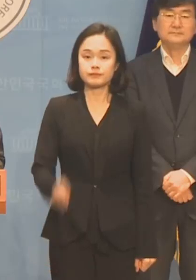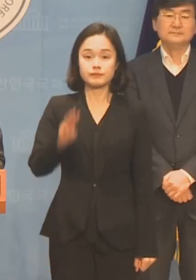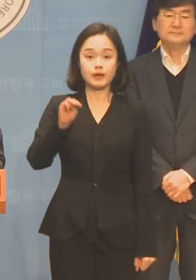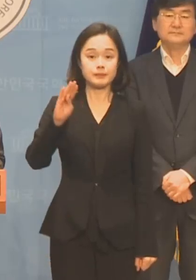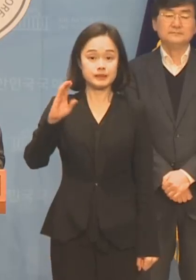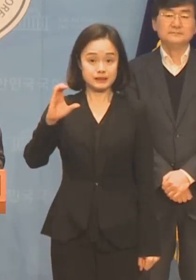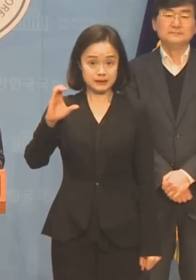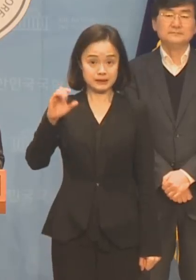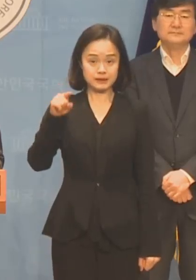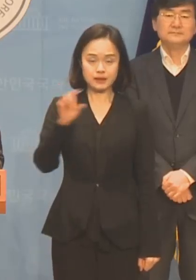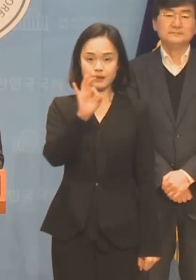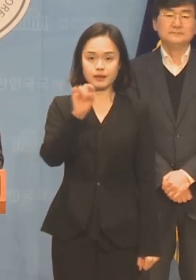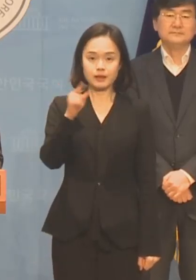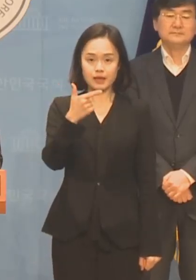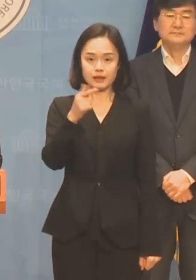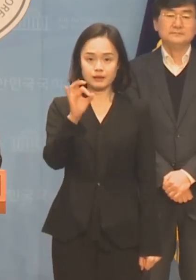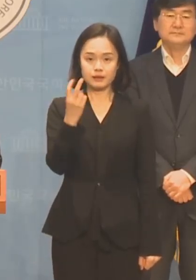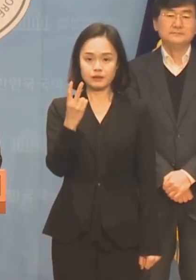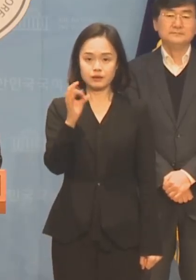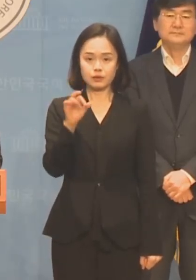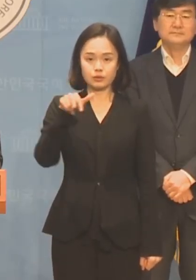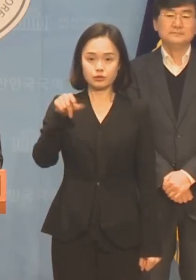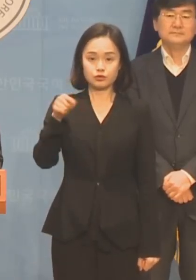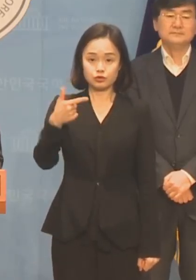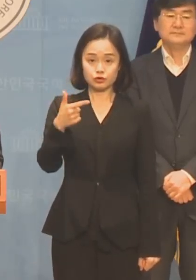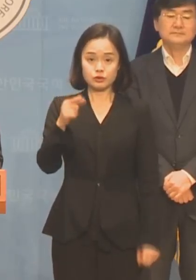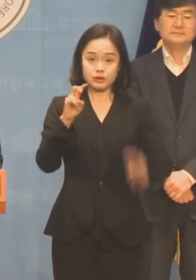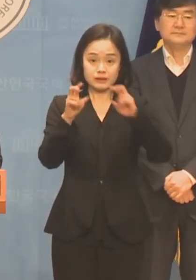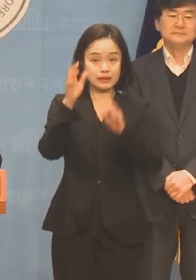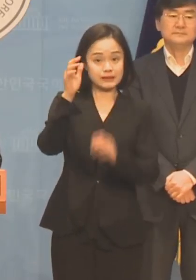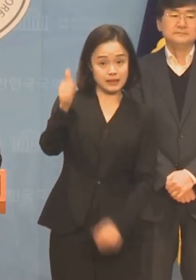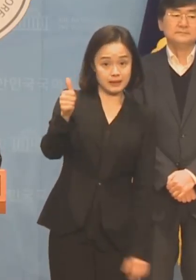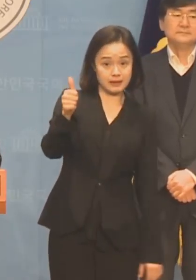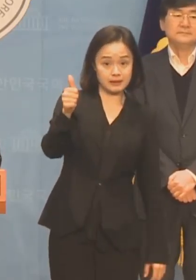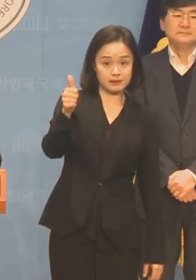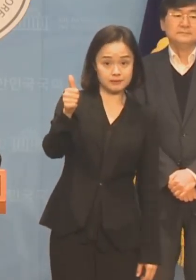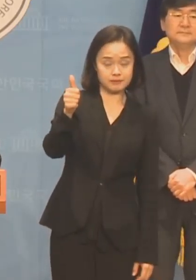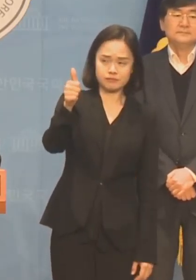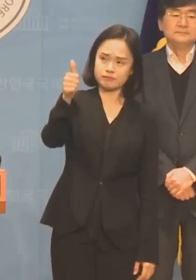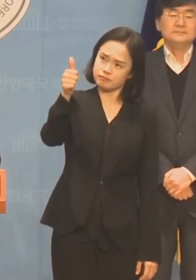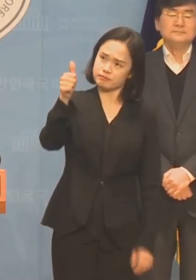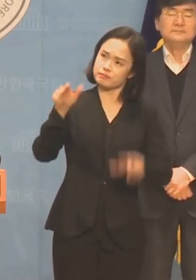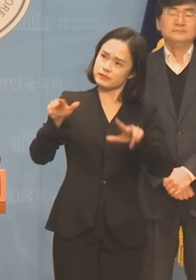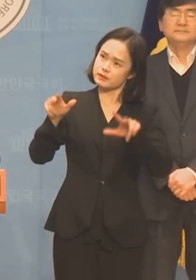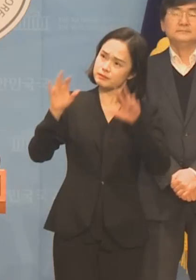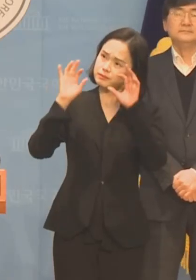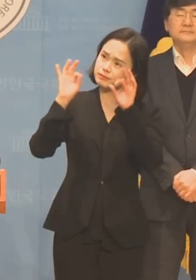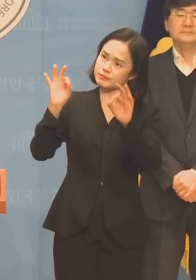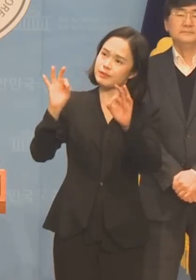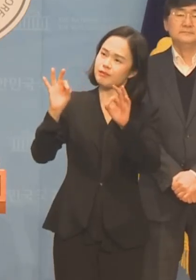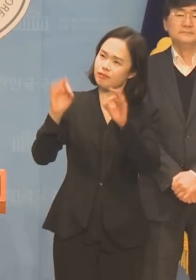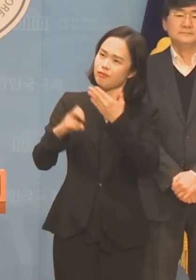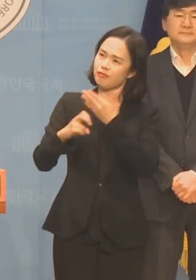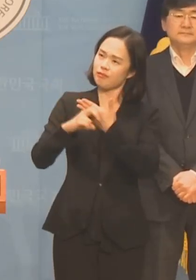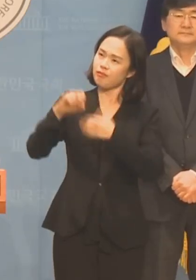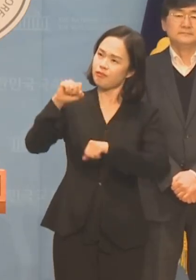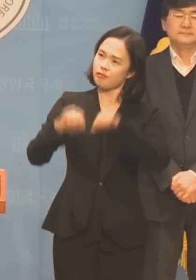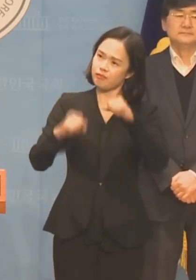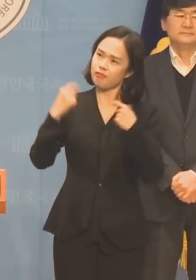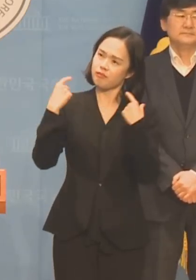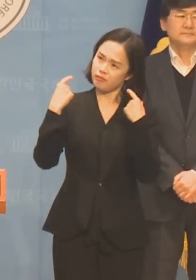MBC의 안영준 사장 체제에서 현재도 계속되고 있는 부당노동 행위 혹은 부당정보의 실태에